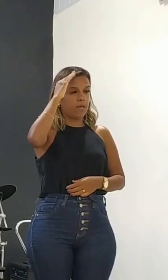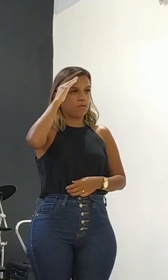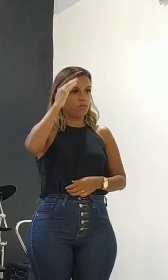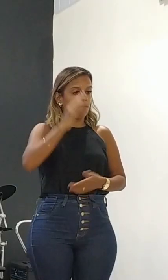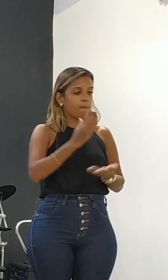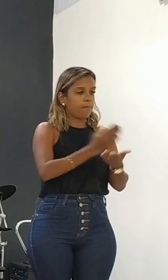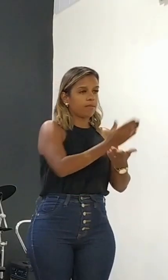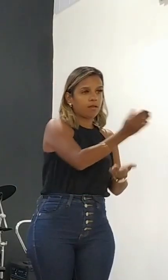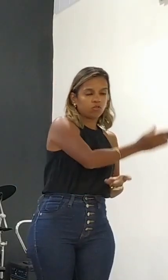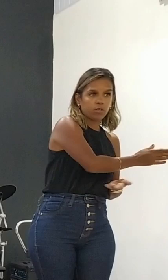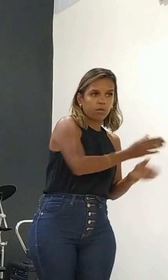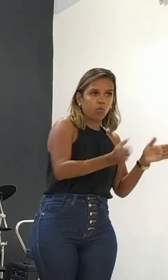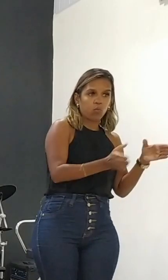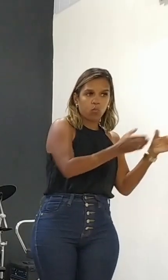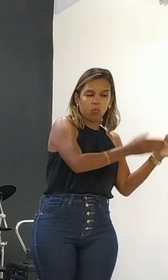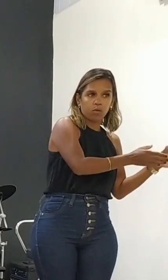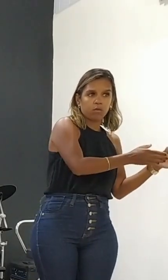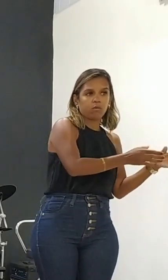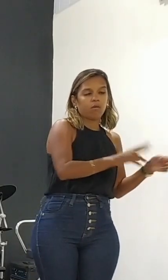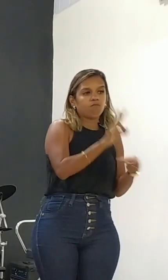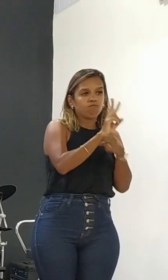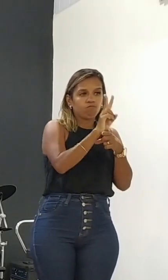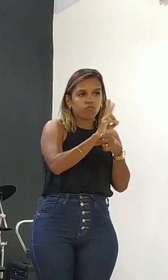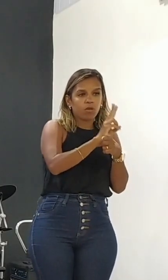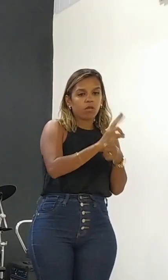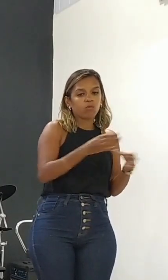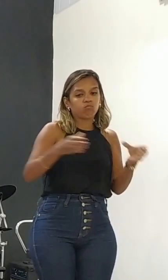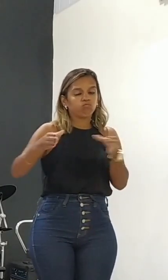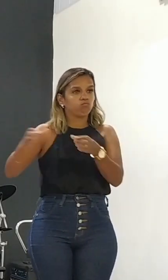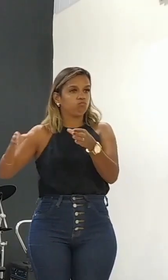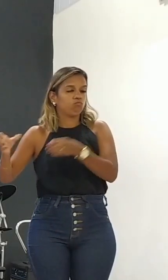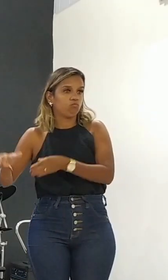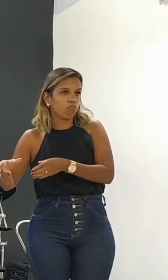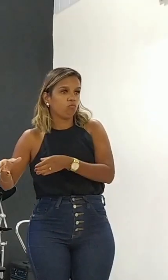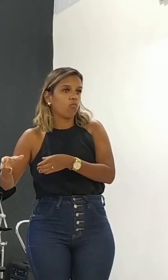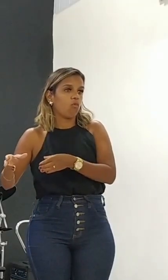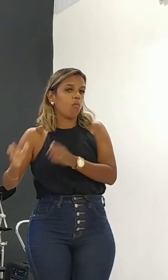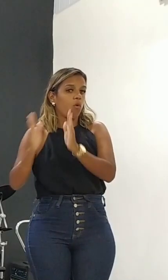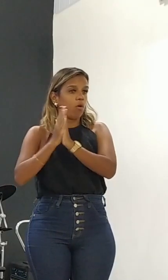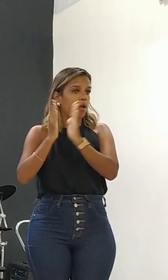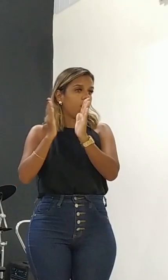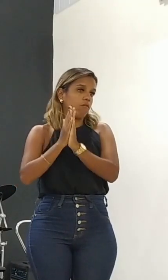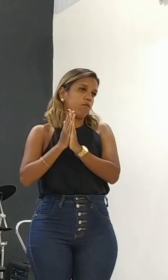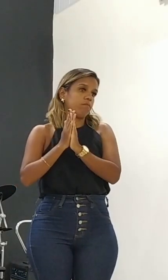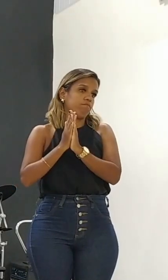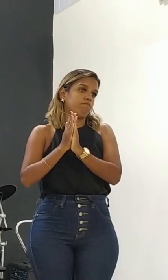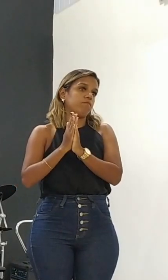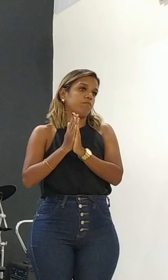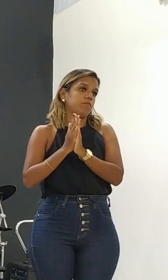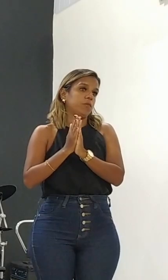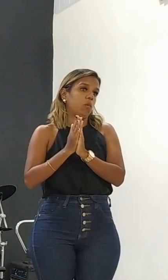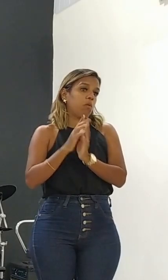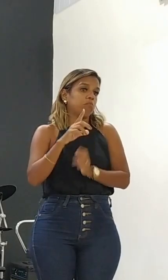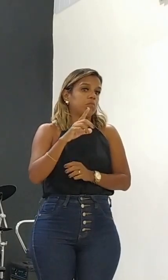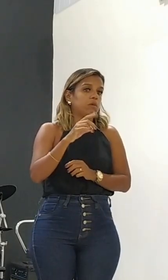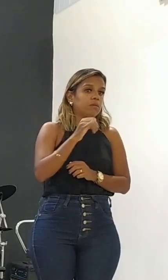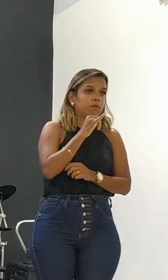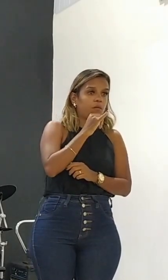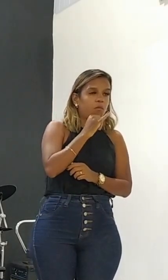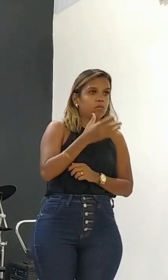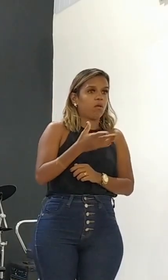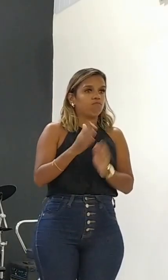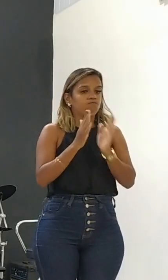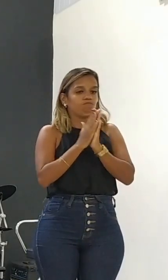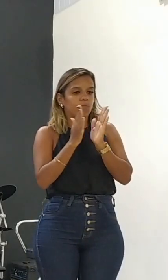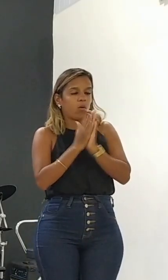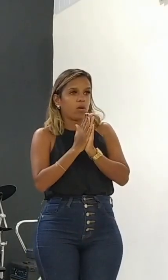trabalhava e metade vigiava, Enquanto um está pregando, o outro está orando. Enquanto um está cantando, o outro está de olho na